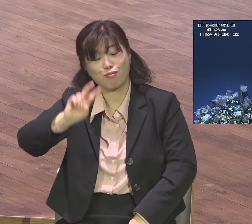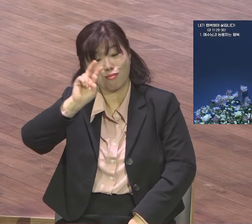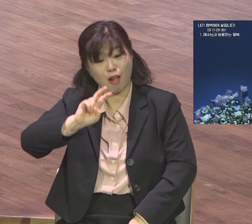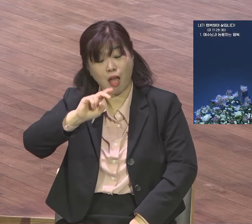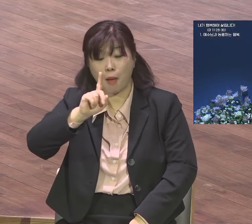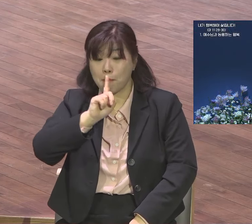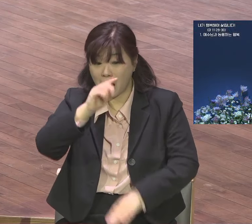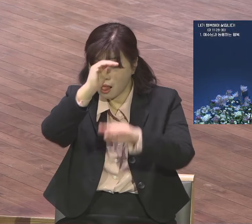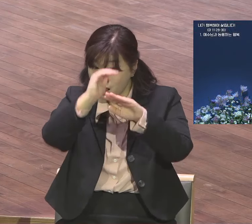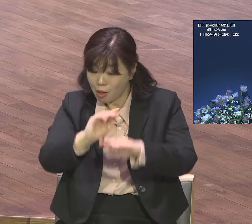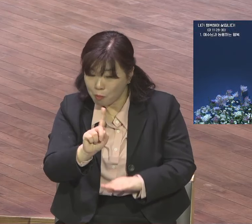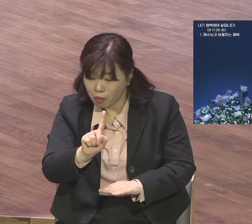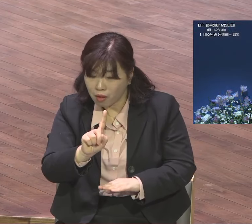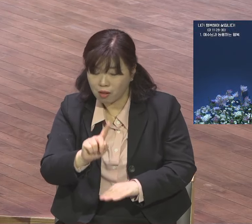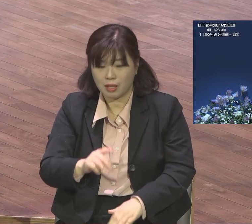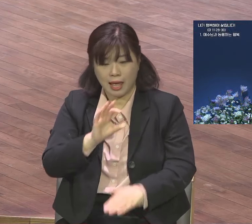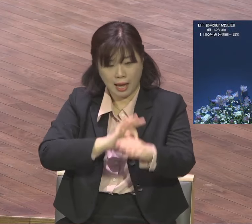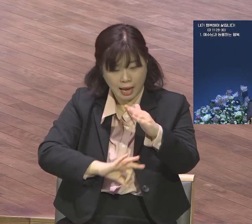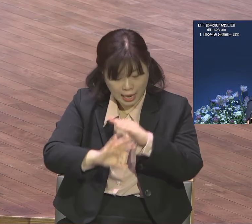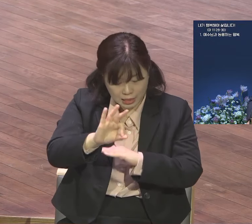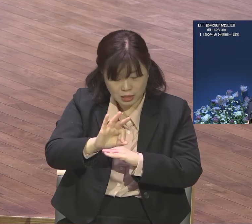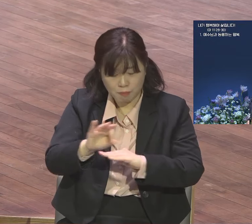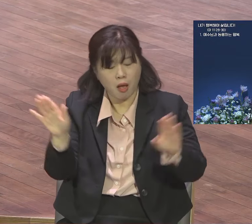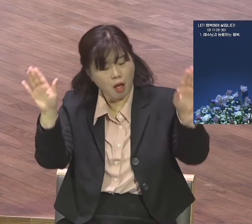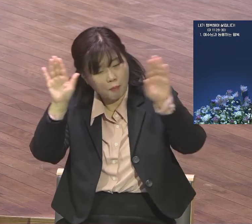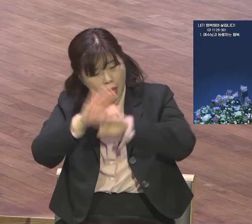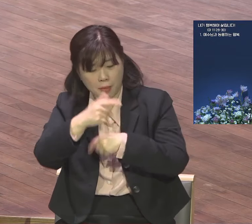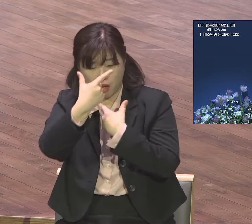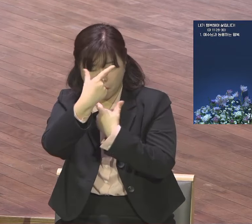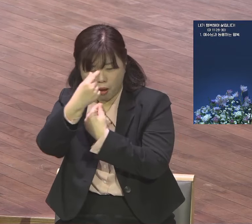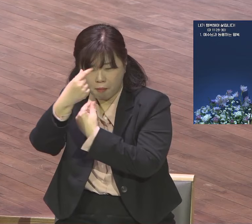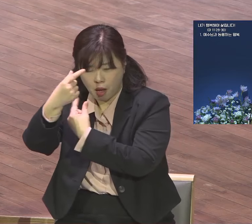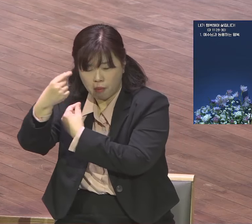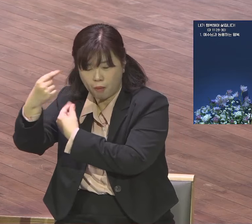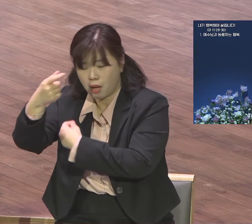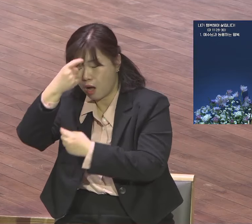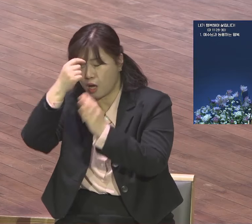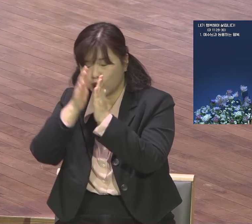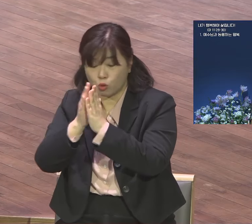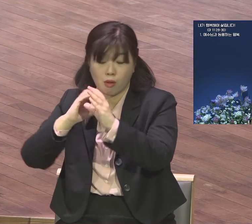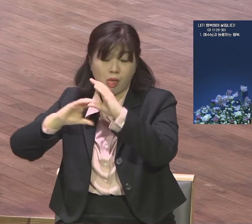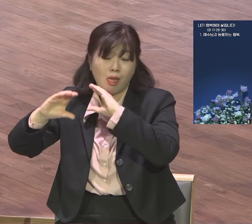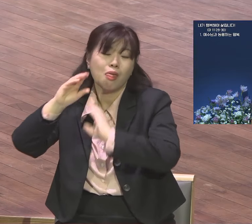다윗은 정시로 주님과 소통하는 축복을 누렸습니다.